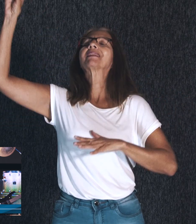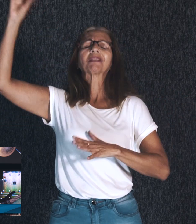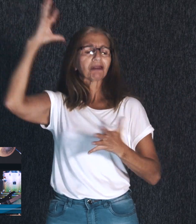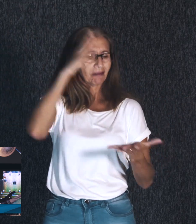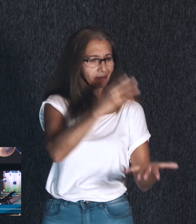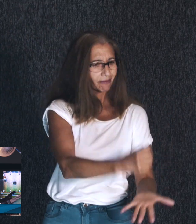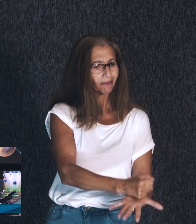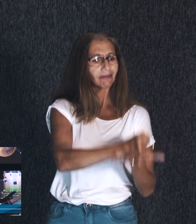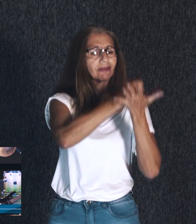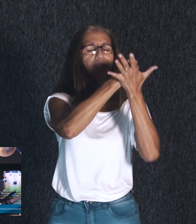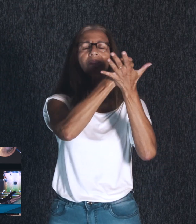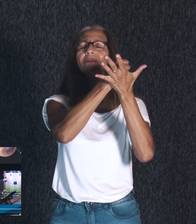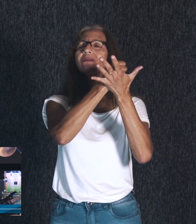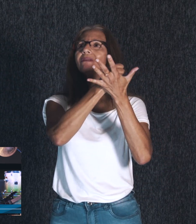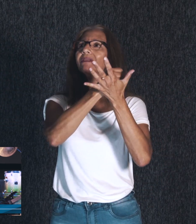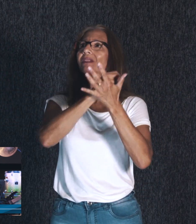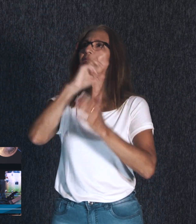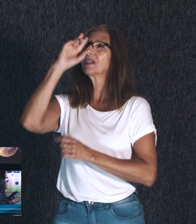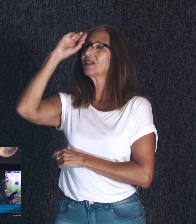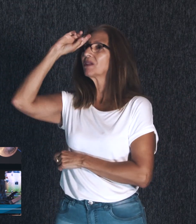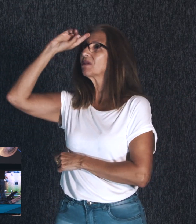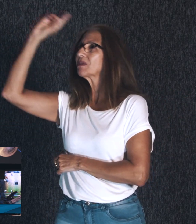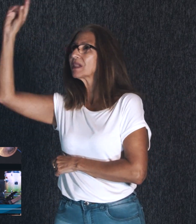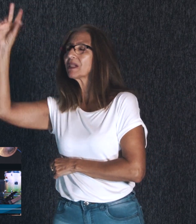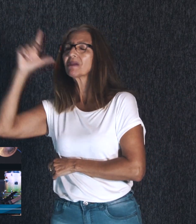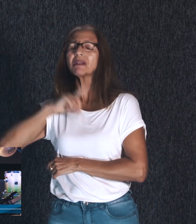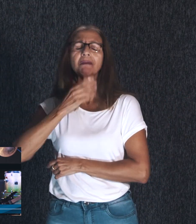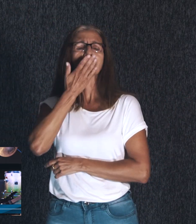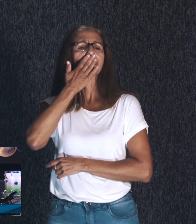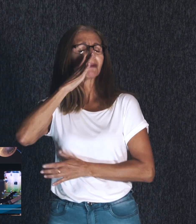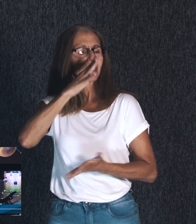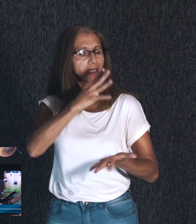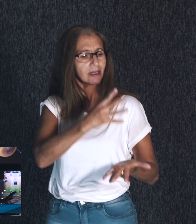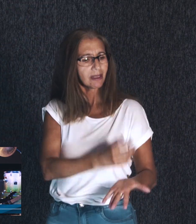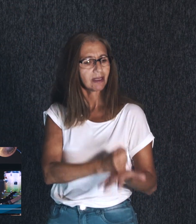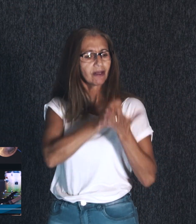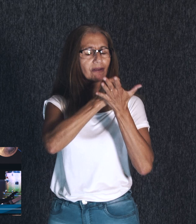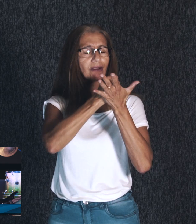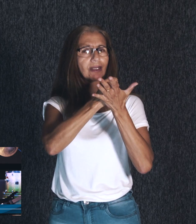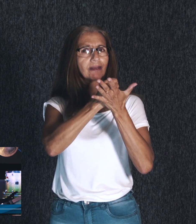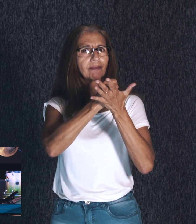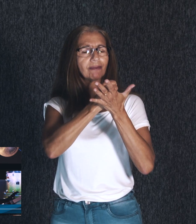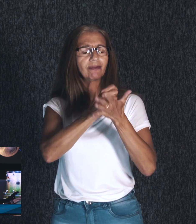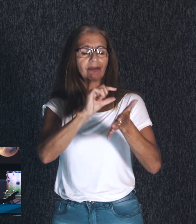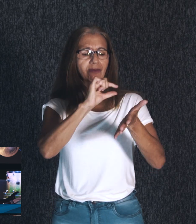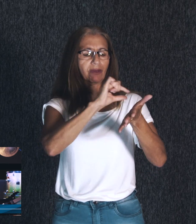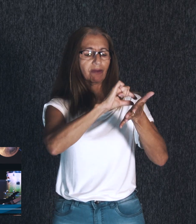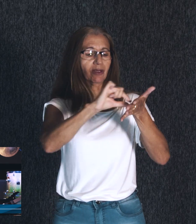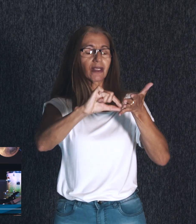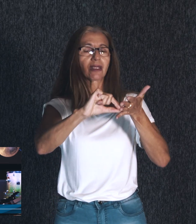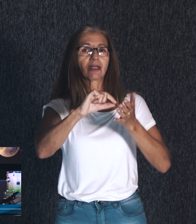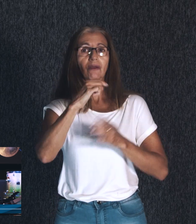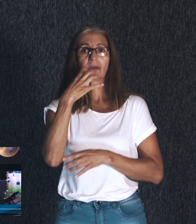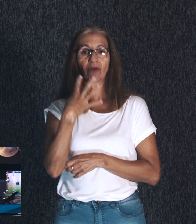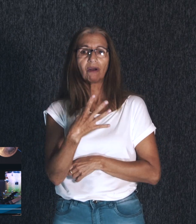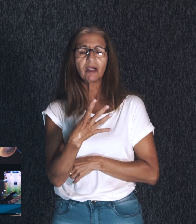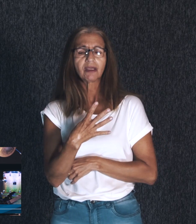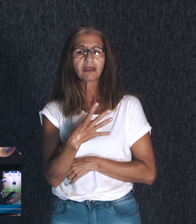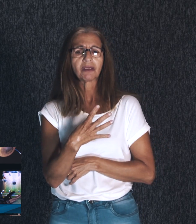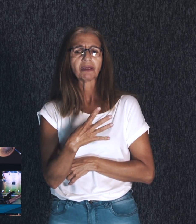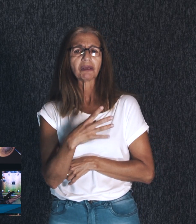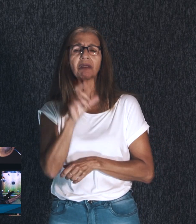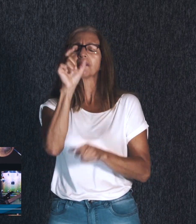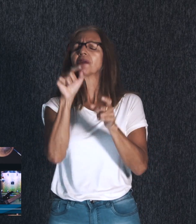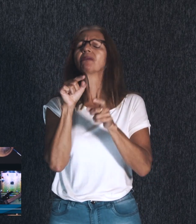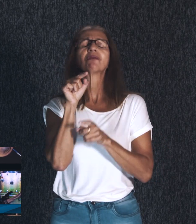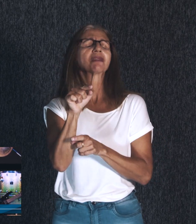Deus, o Santo de Israel, o seu Salvador. Versículo 4. Visto que você é precioso